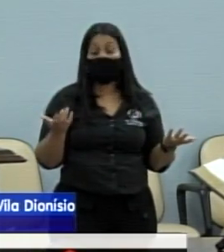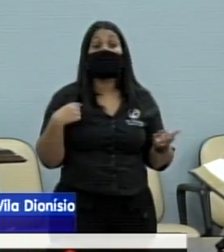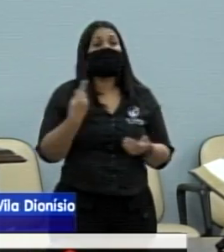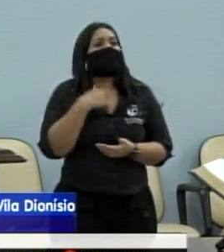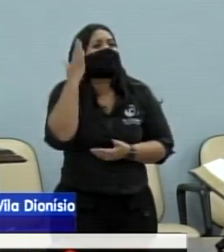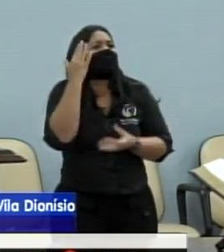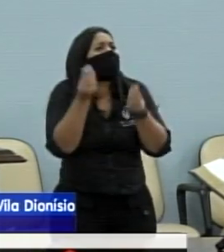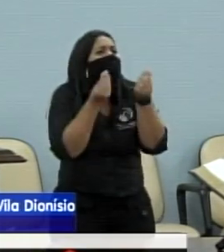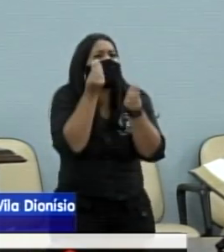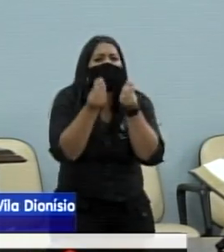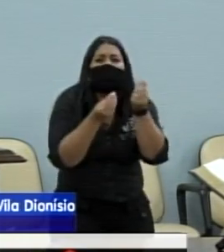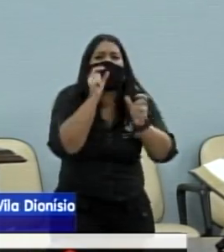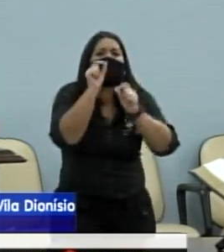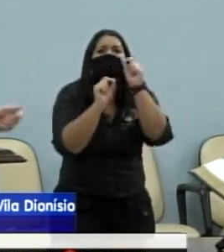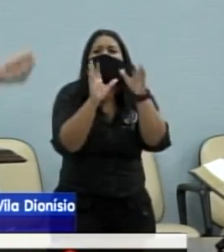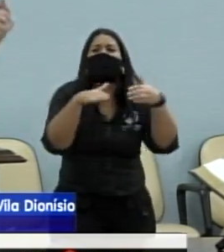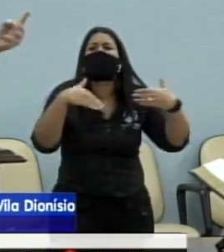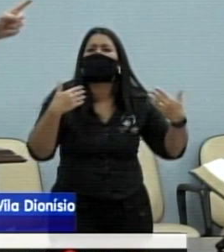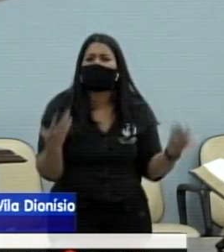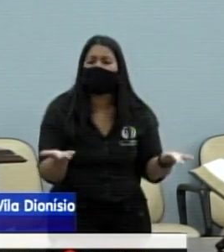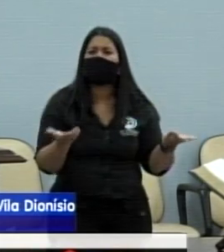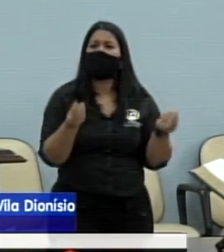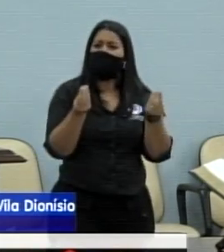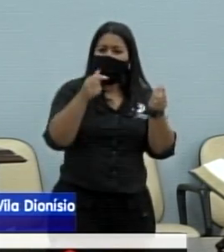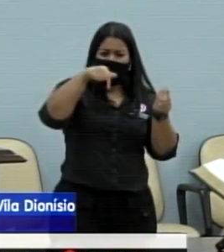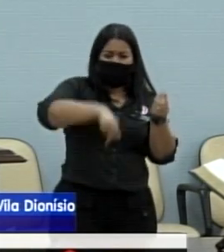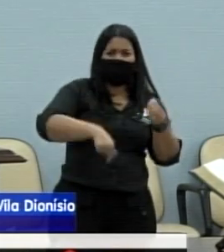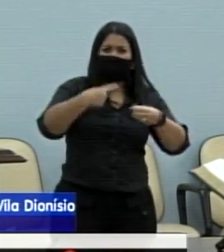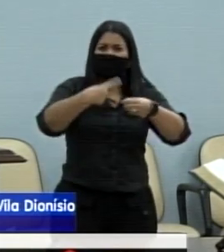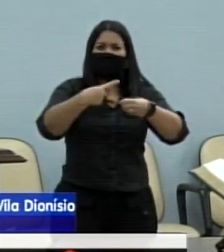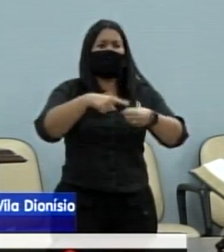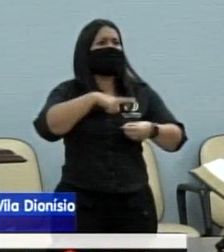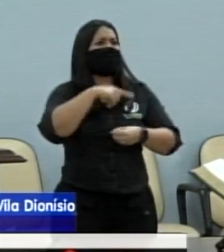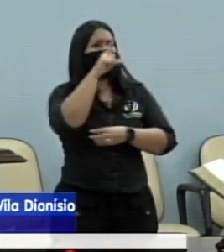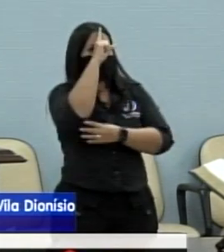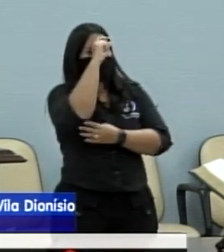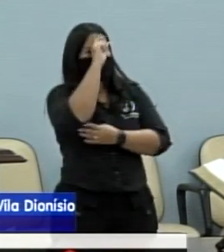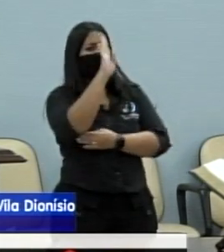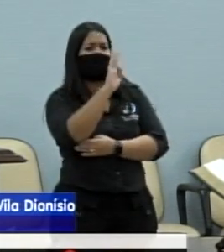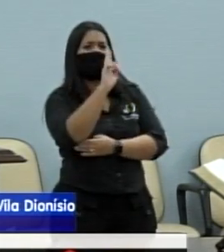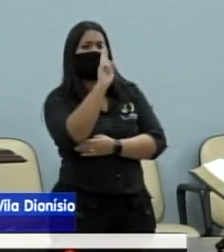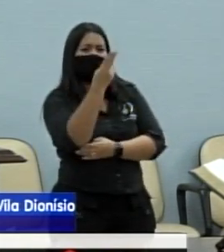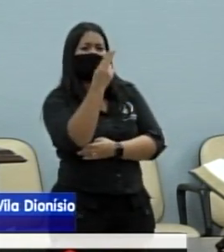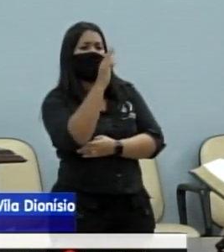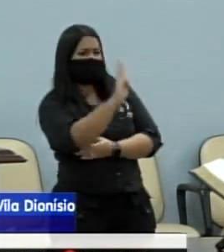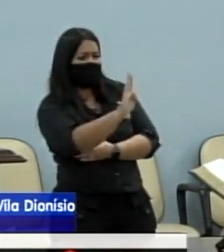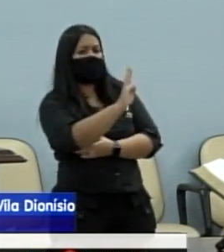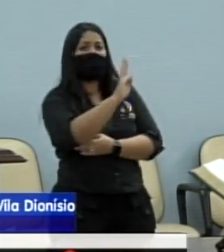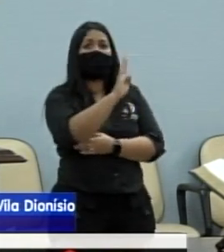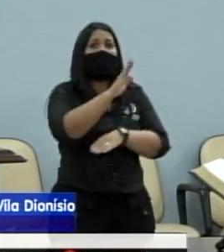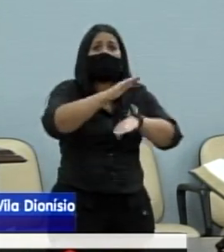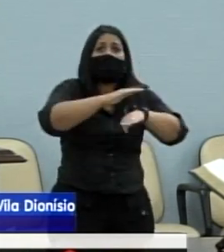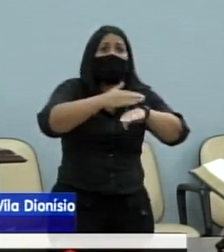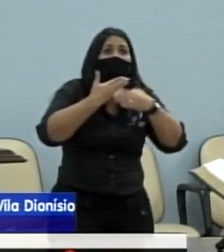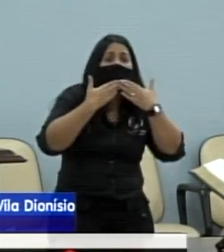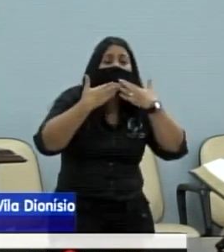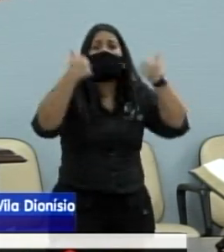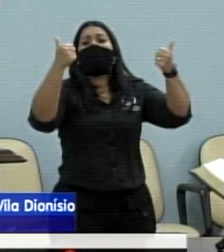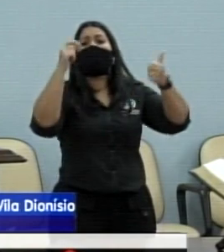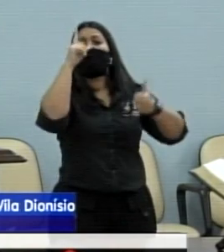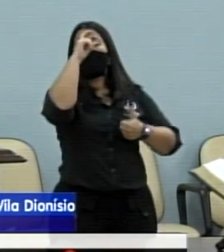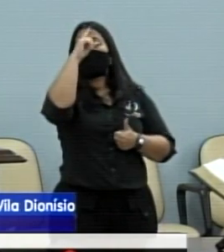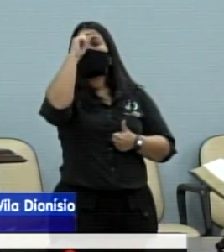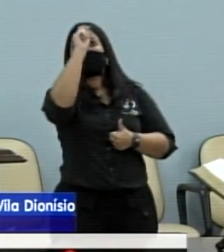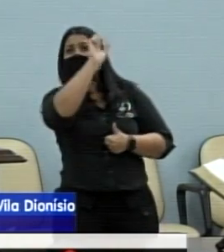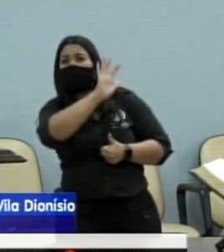entender qual é a lógica disso. Como é que pode uma cidade que tem um hospital de base, que é um dos melhores hospitais do Brasil, como é que pode a